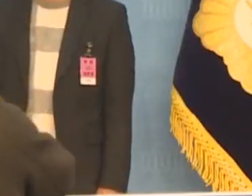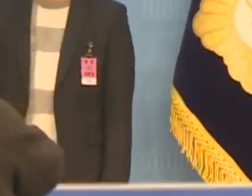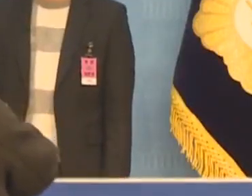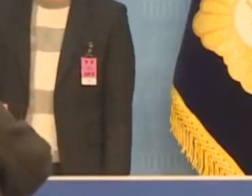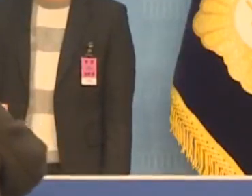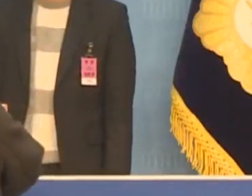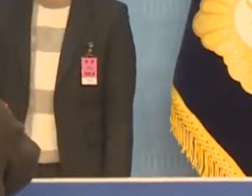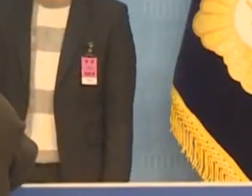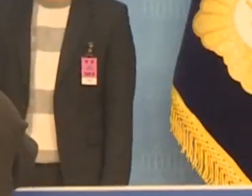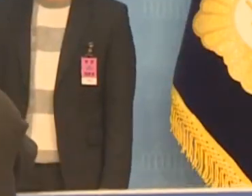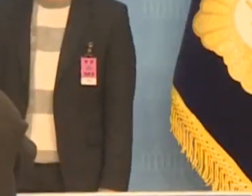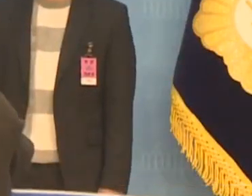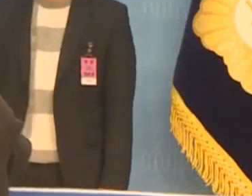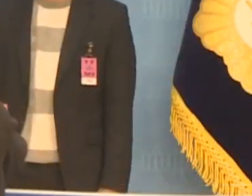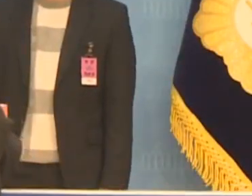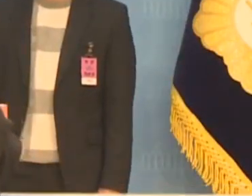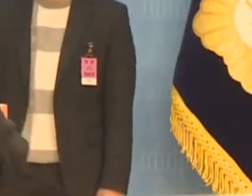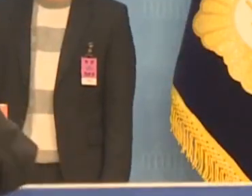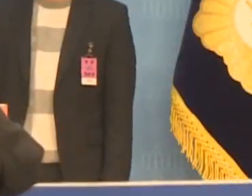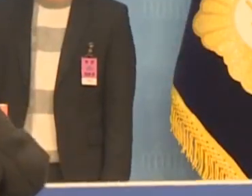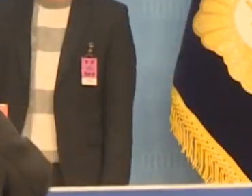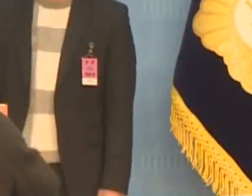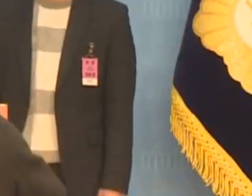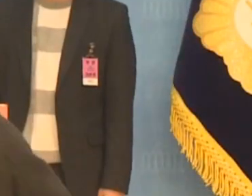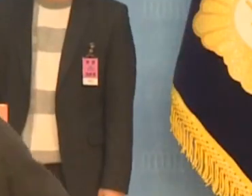아 그거는 처음에 대한 자유대학은 괜찮아요.